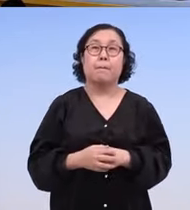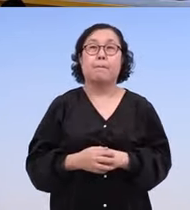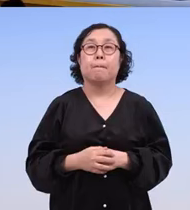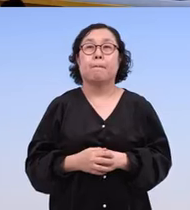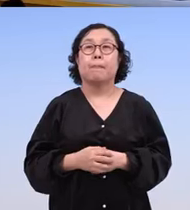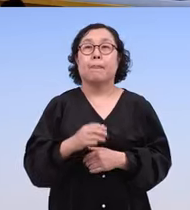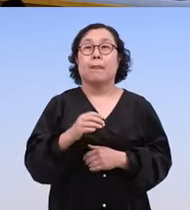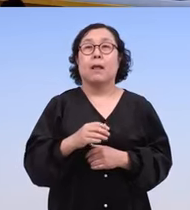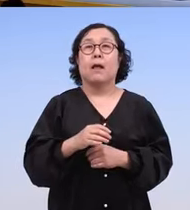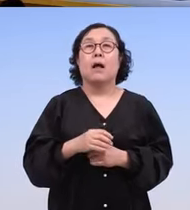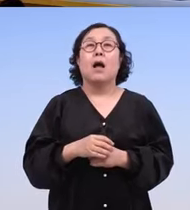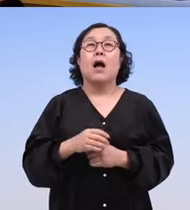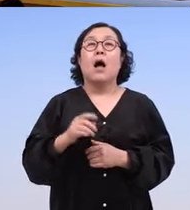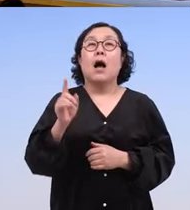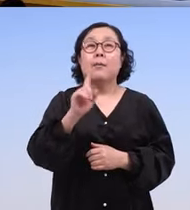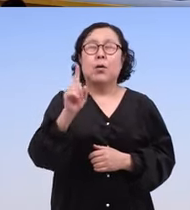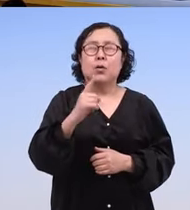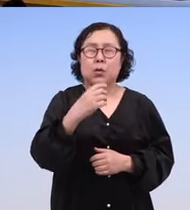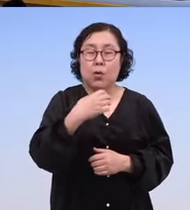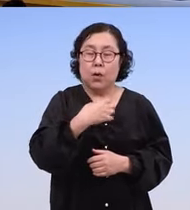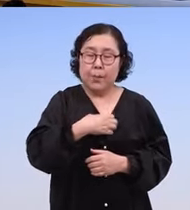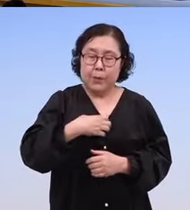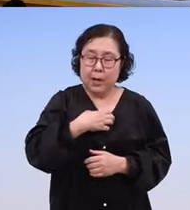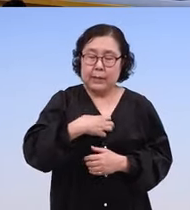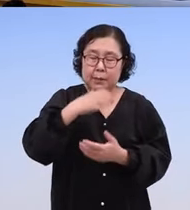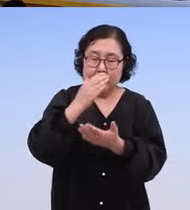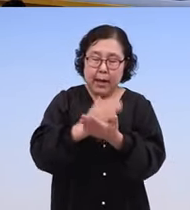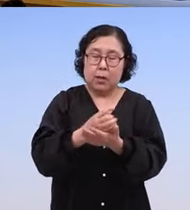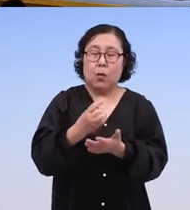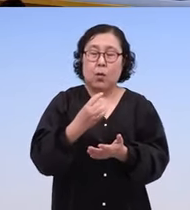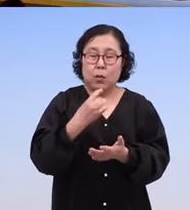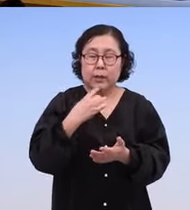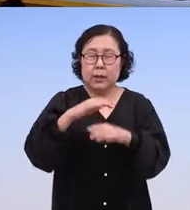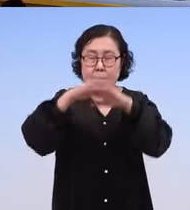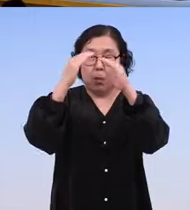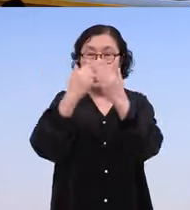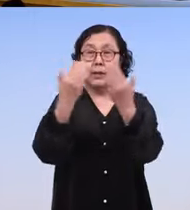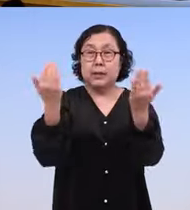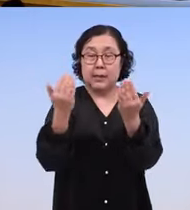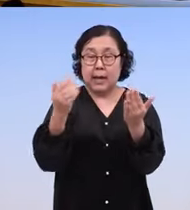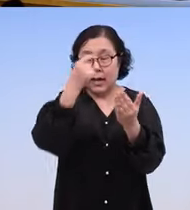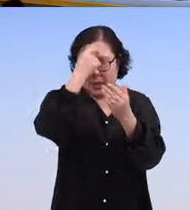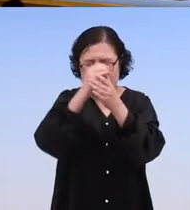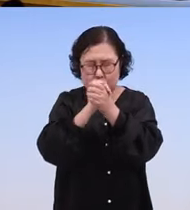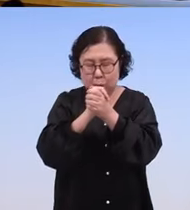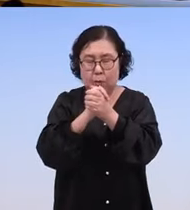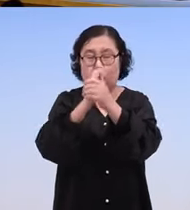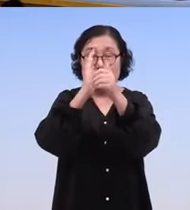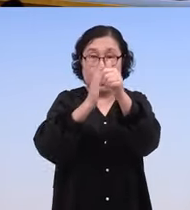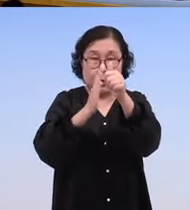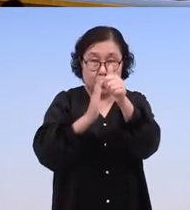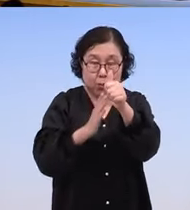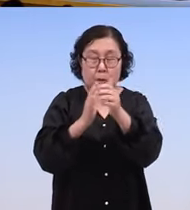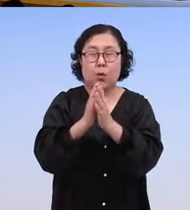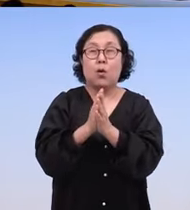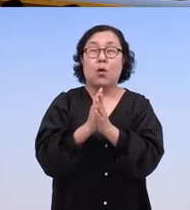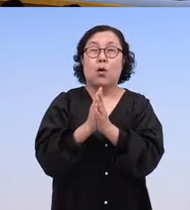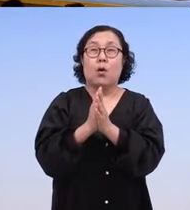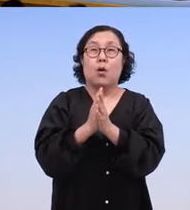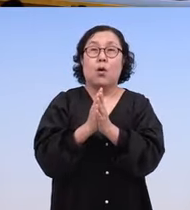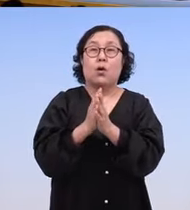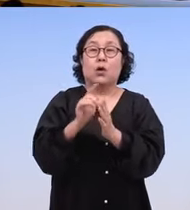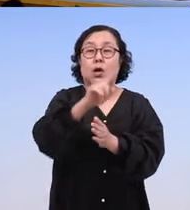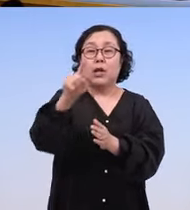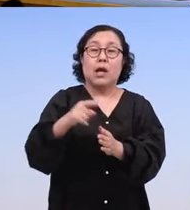빌립보 4장 6절에도 마찬가지입니다. 아무것도 염려하지 말고 다만 모든 일에 기도와 간구로 너희 구할 것을